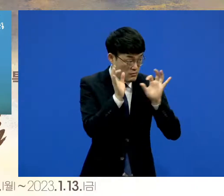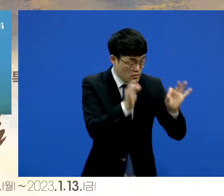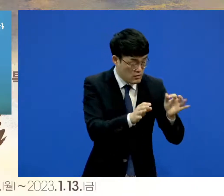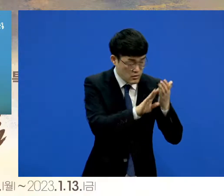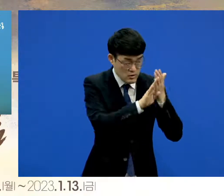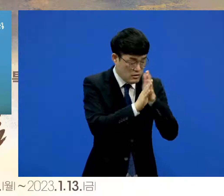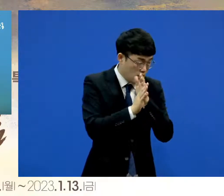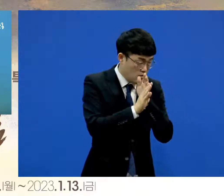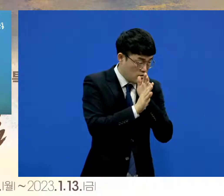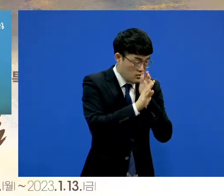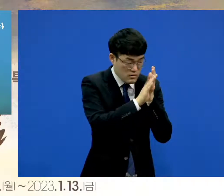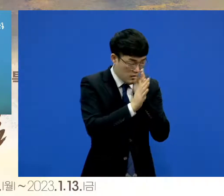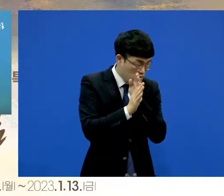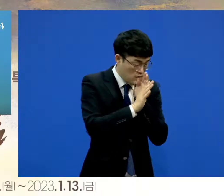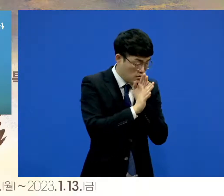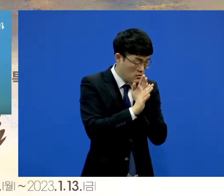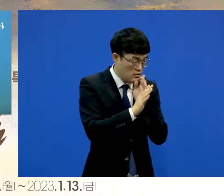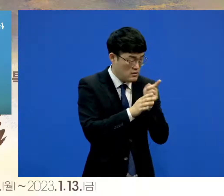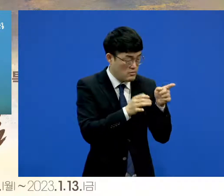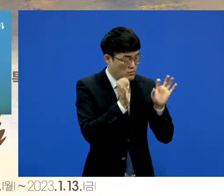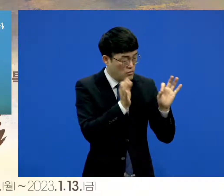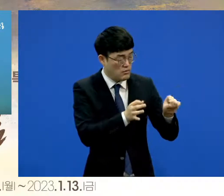뭐야, 내가 가는 길이 아닌가 왜?